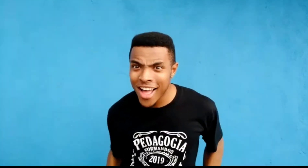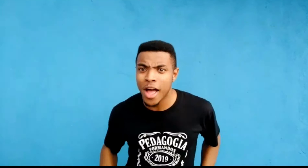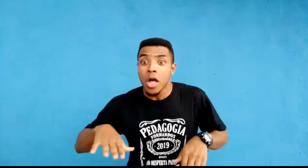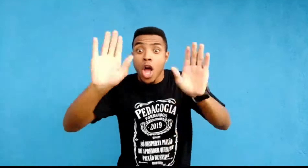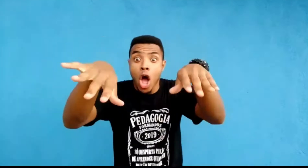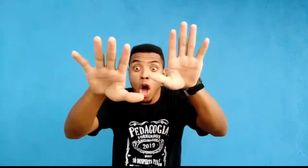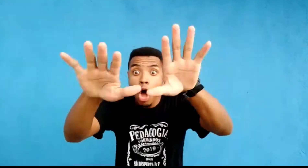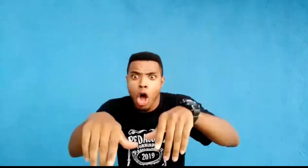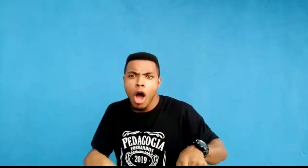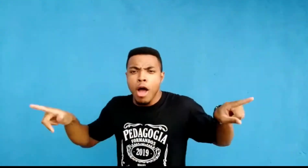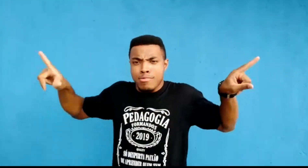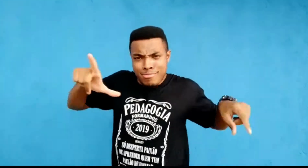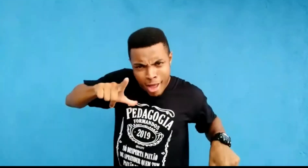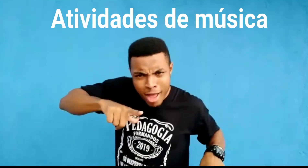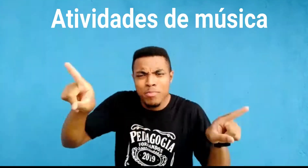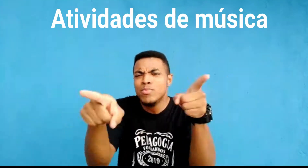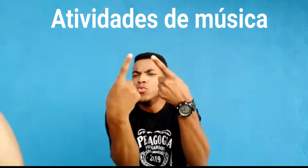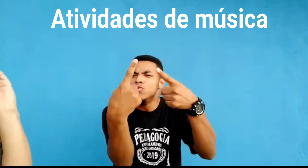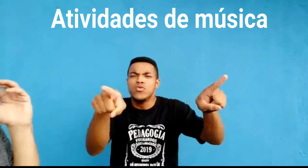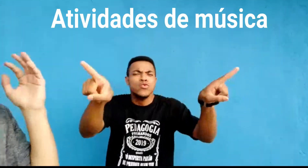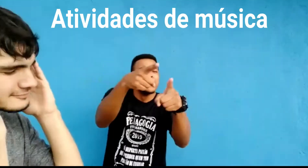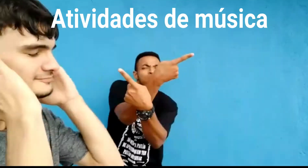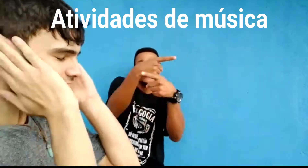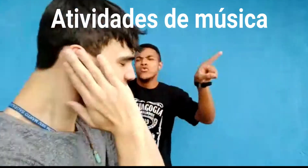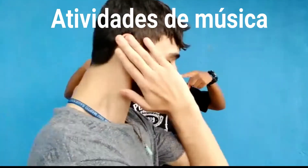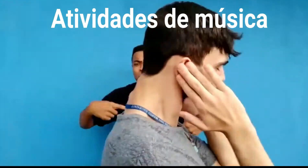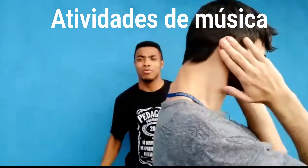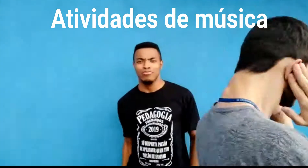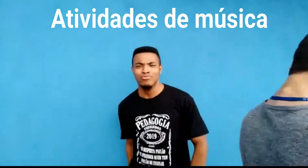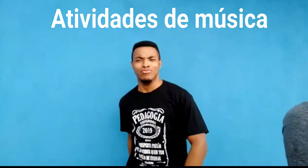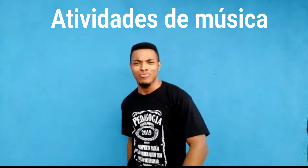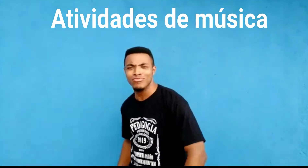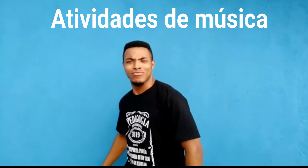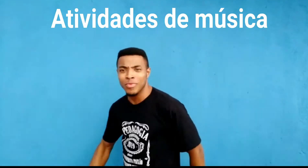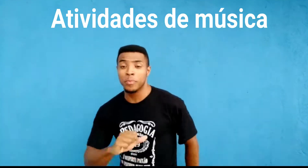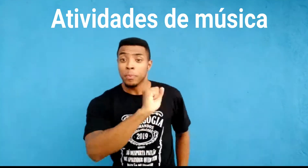Ah, atenção! Temos também algumas atividades de música.